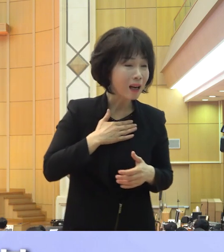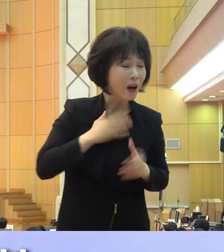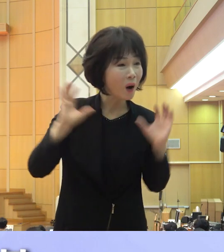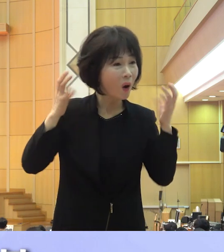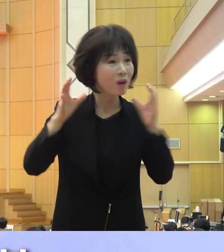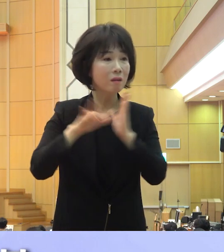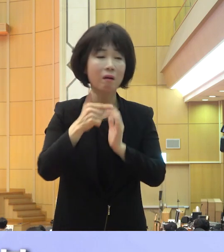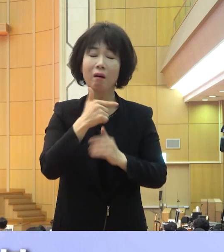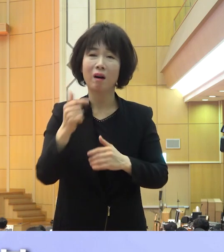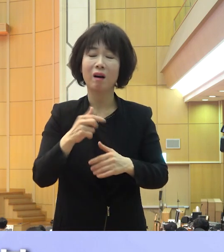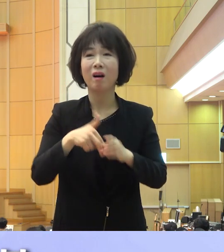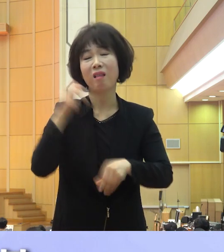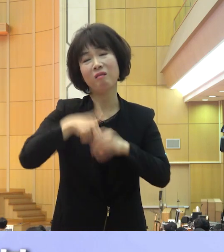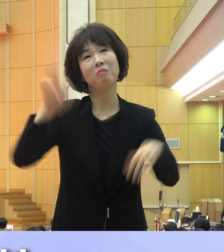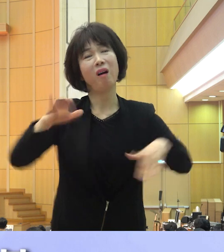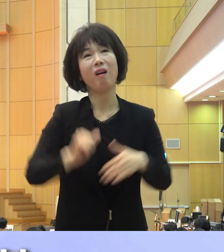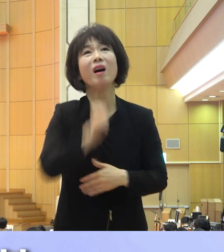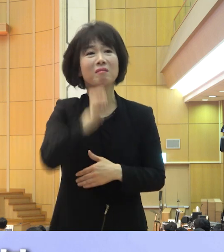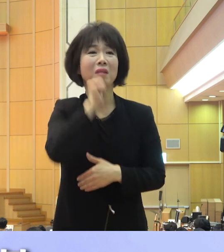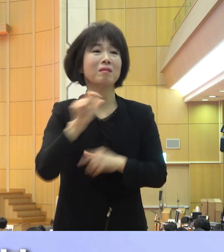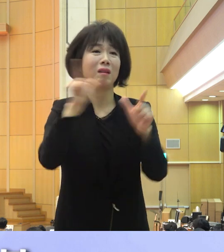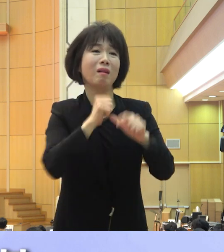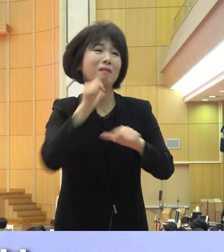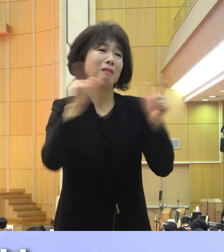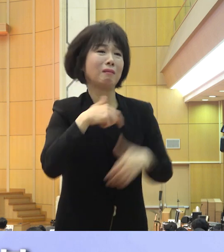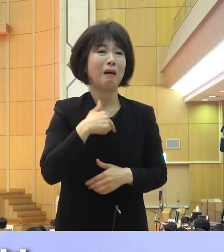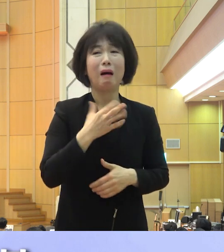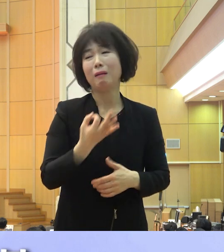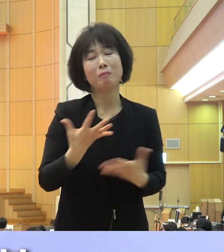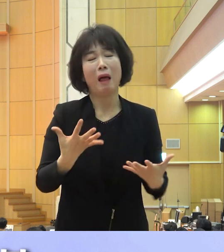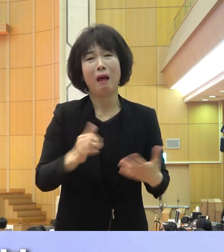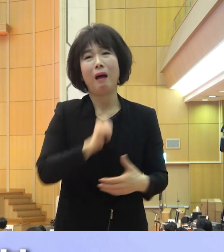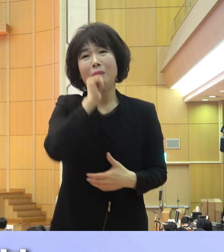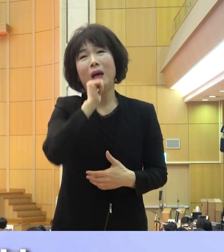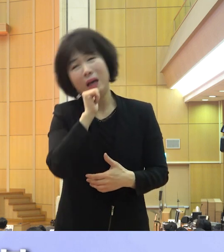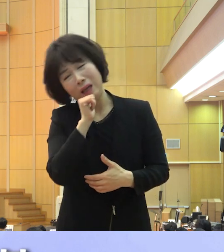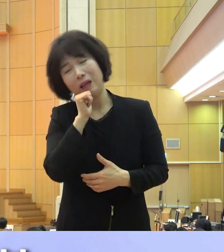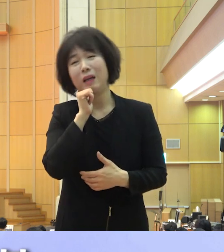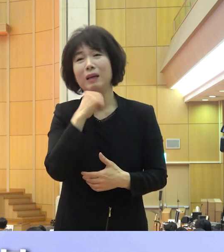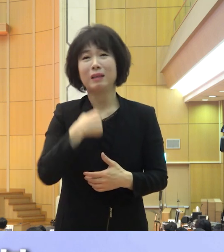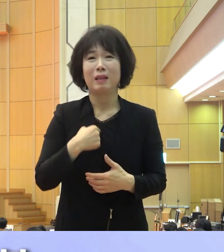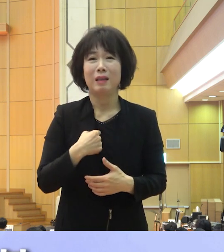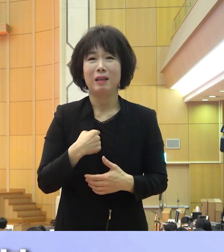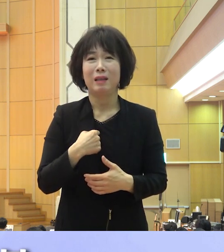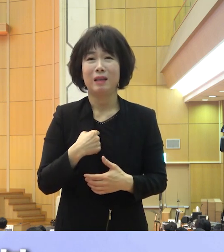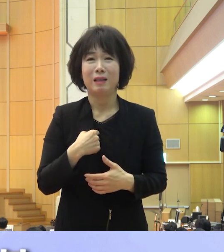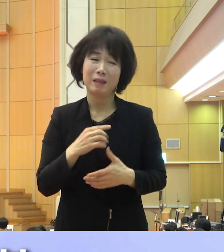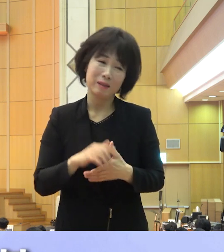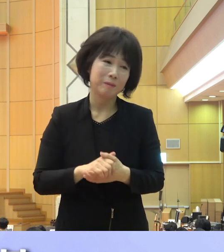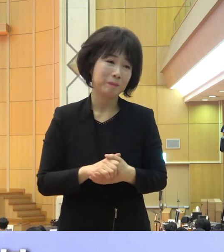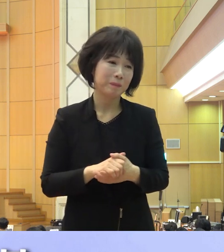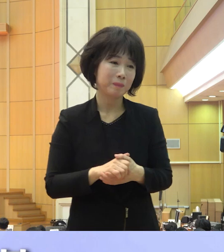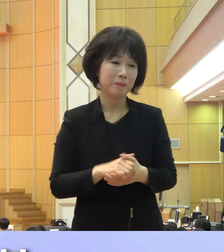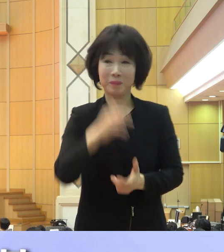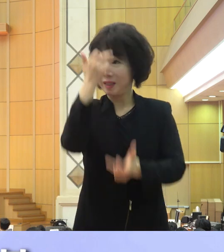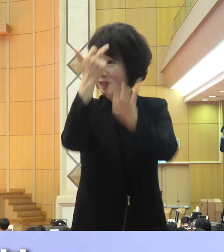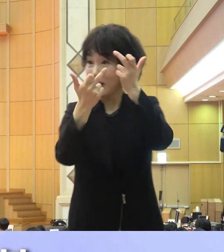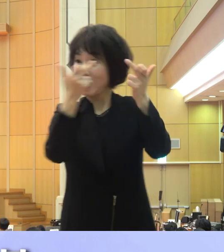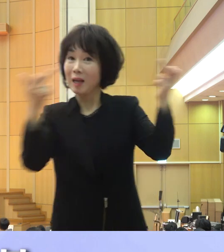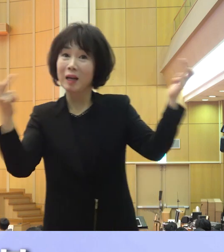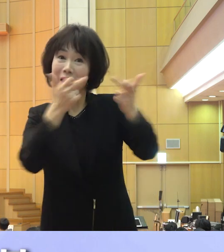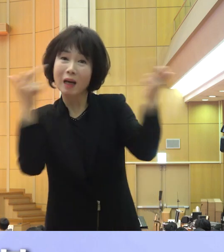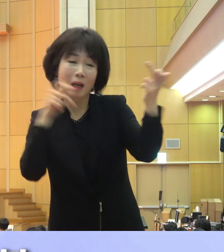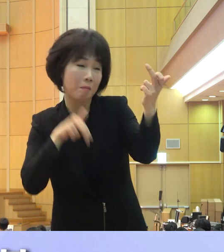때문에 밭가에 있는 뽕나무의 뽕잎은 딸 수가 없고 산에 가서 산뽕을 따러